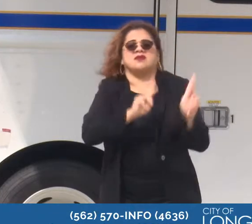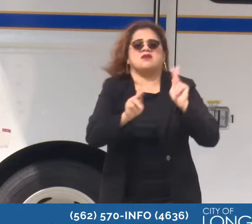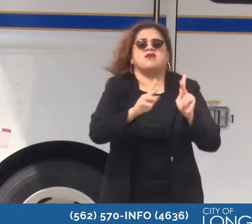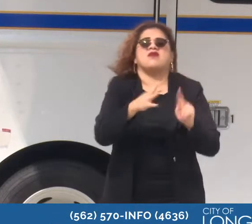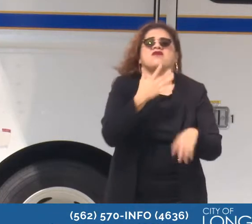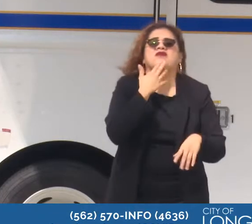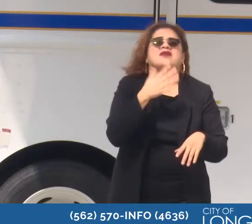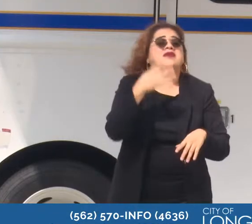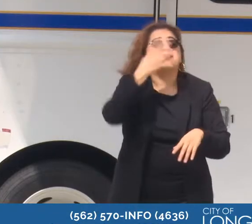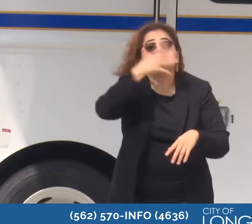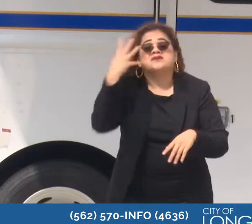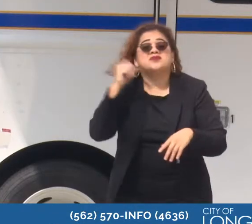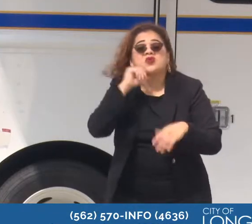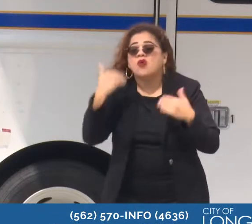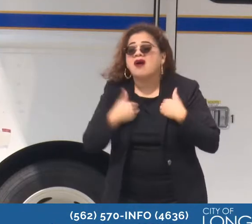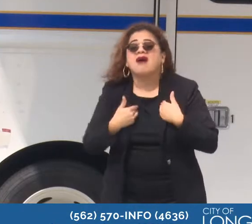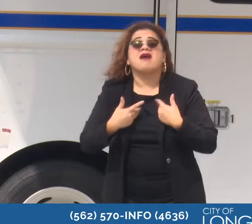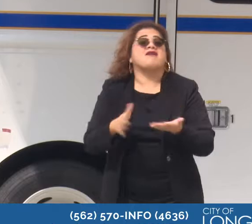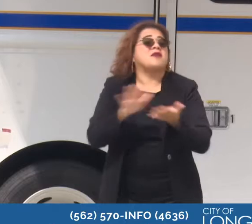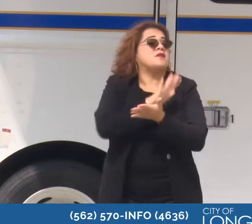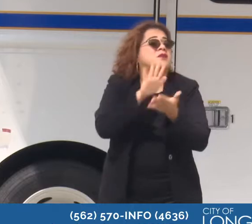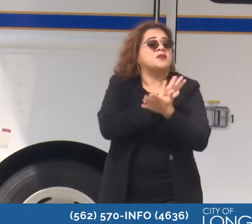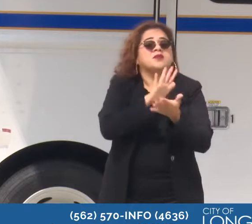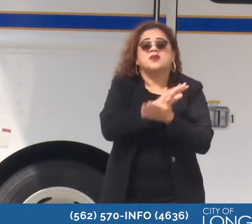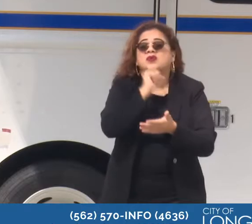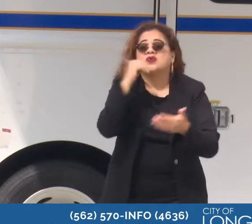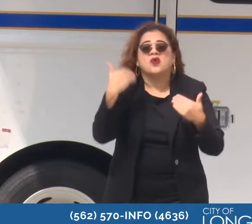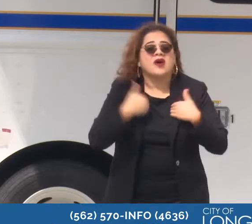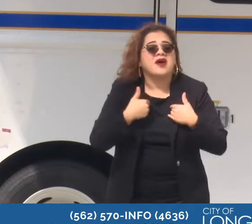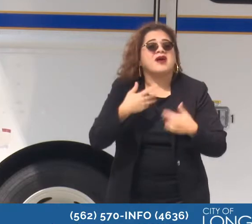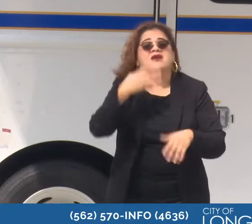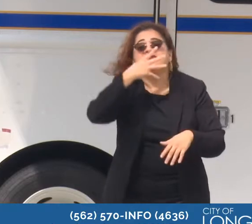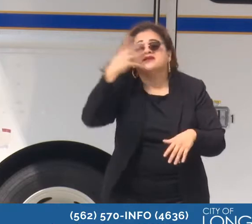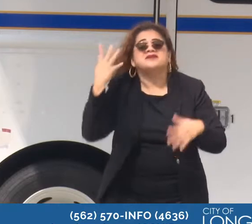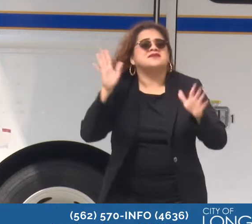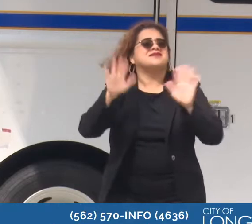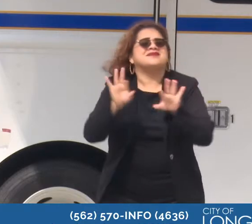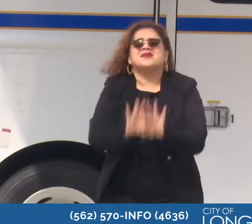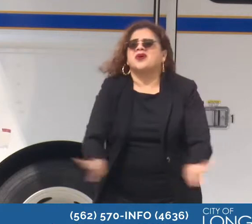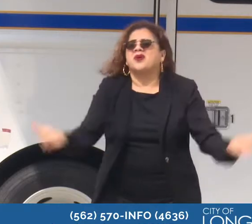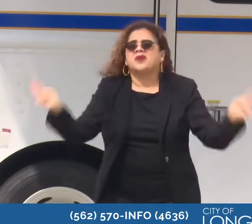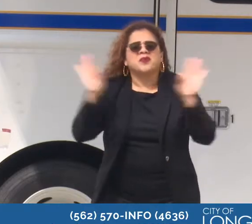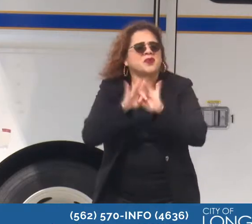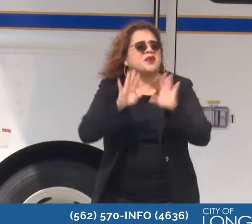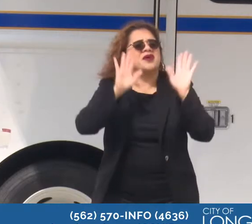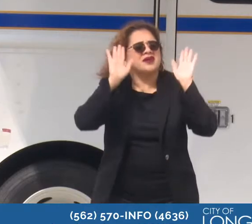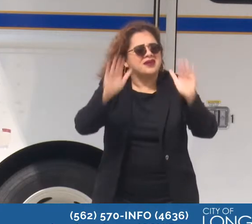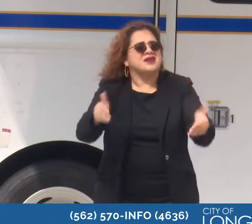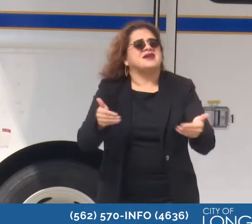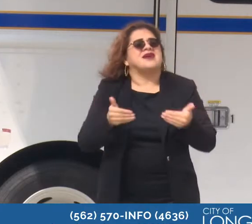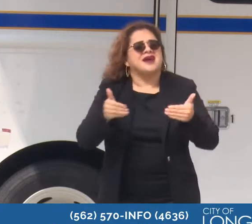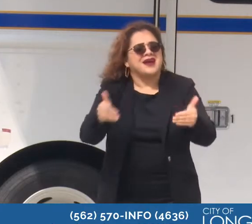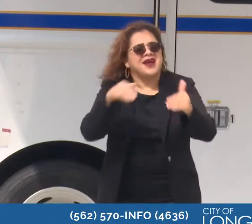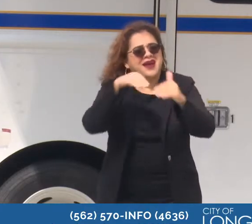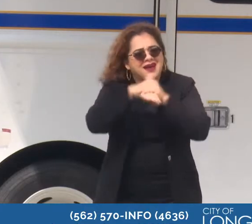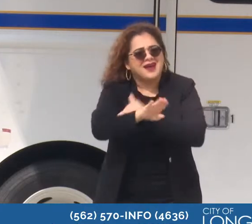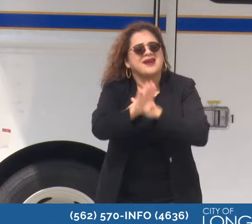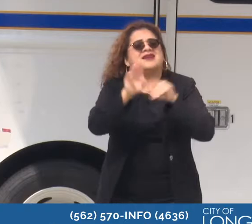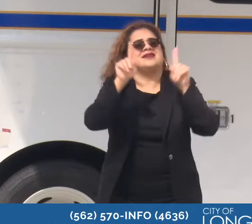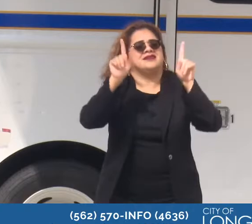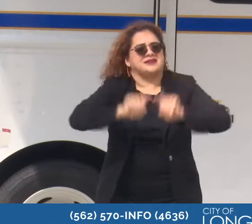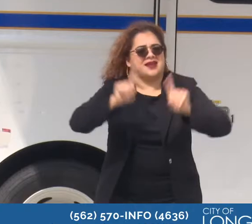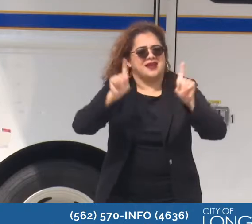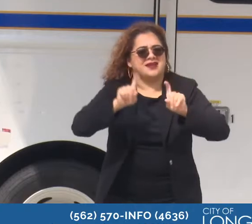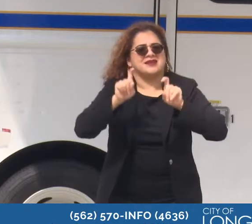migratorio, tú tengas acceso a la prueba y también nosotros promovemos es que uses esta prueba. Mi mensaje a